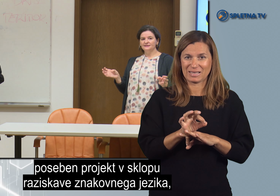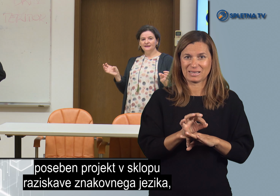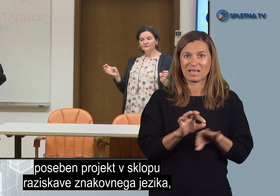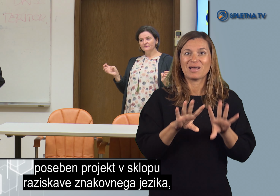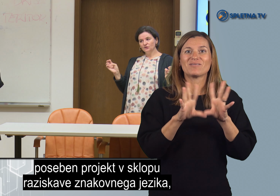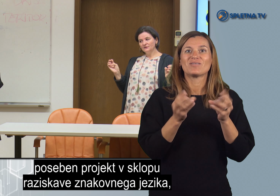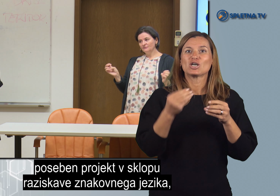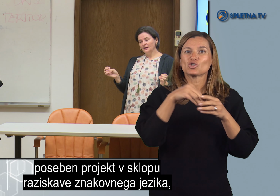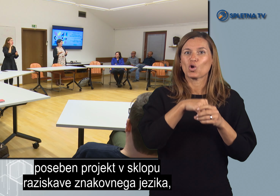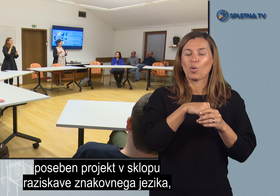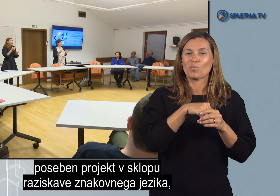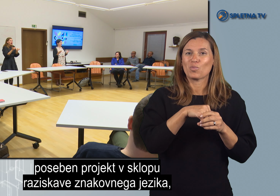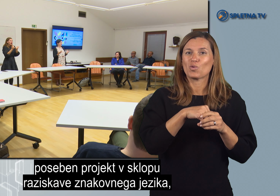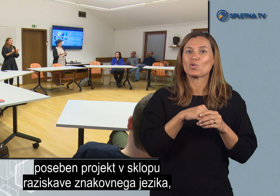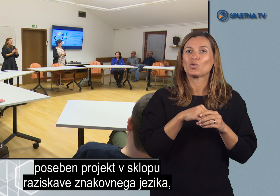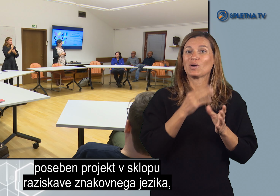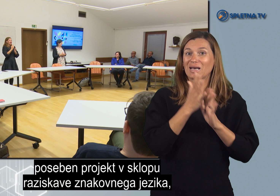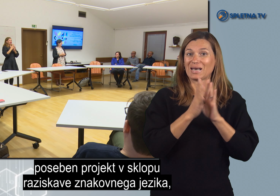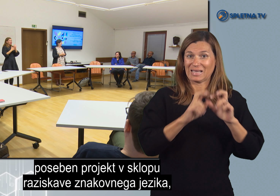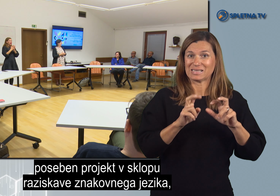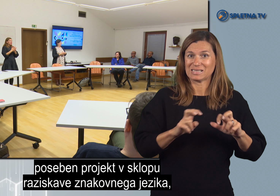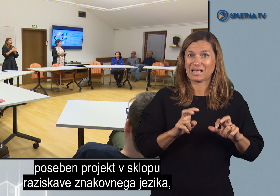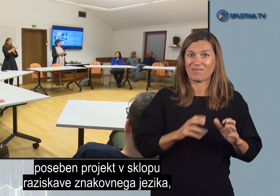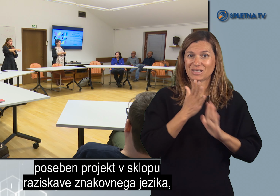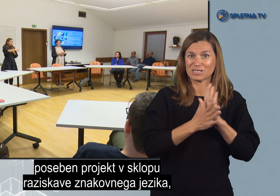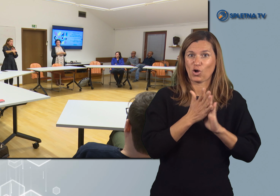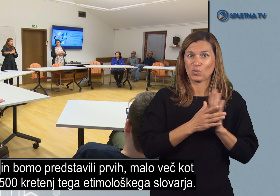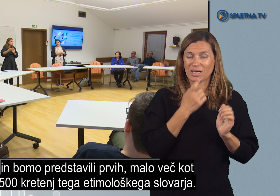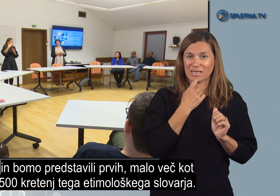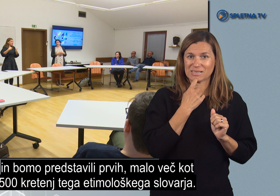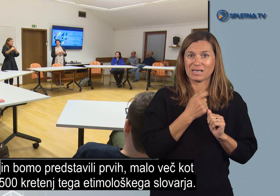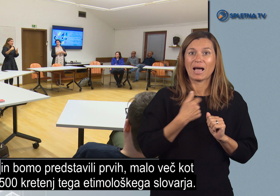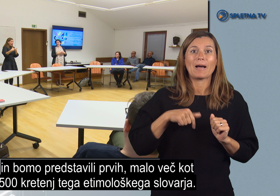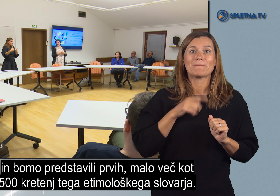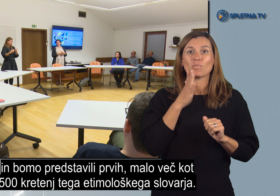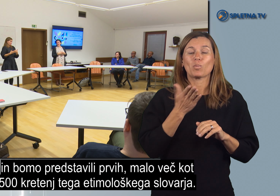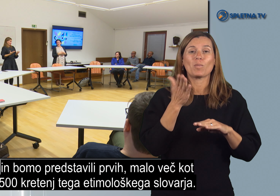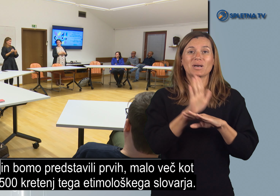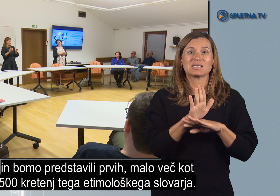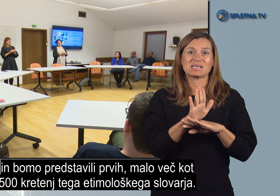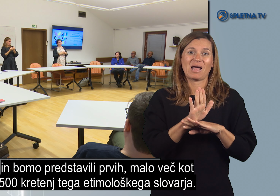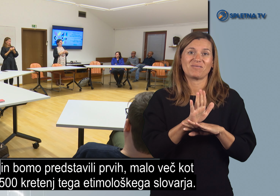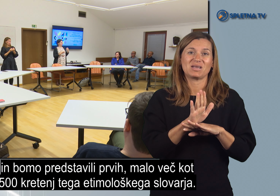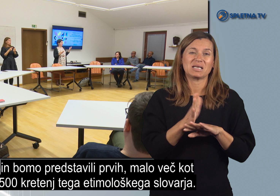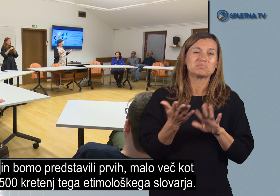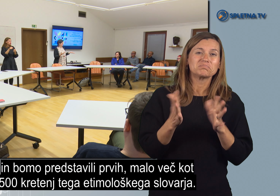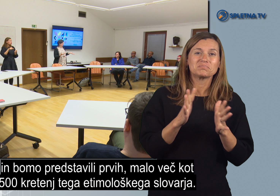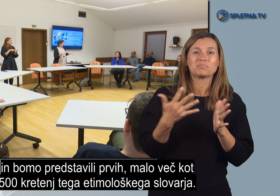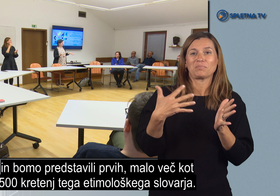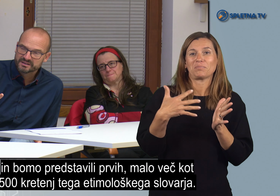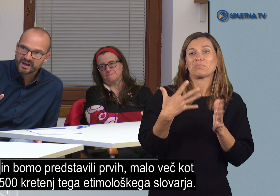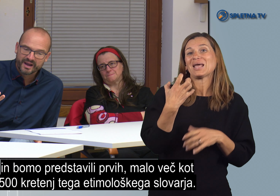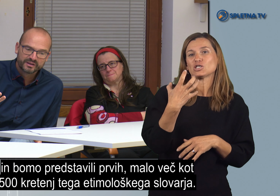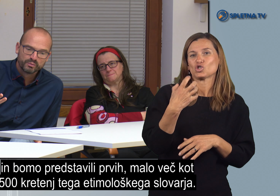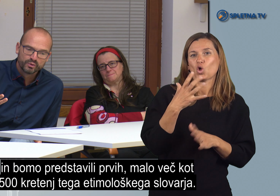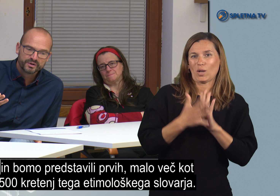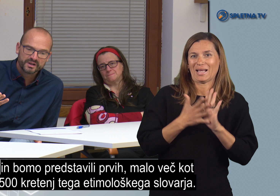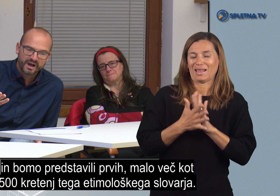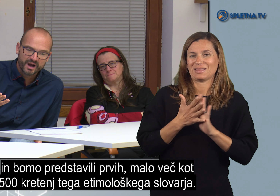v sklopu raziskave znakovnega jezika in bomo predstavili prvih malo več kot 500